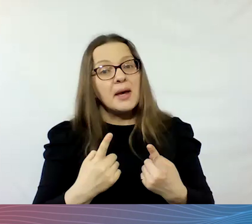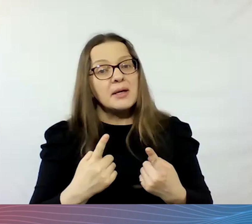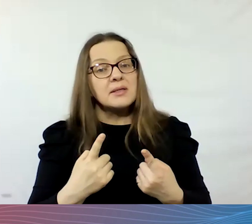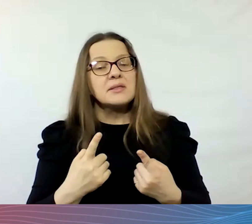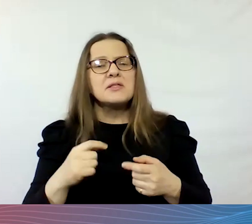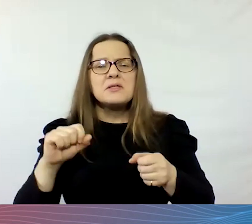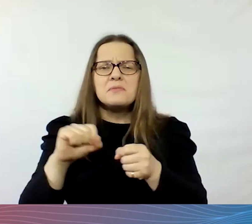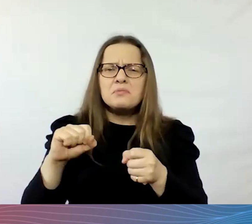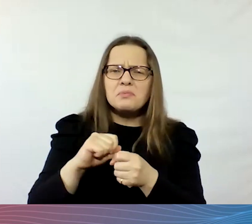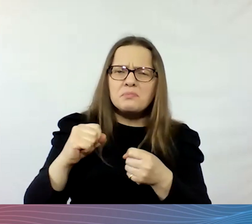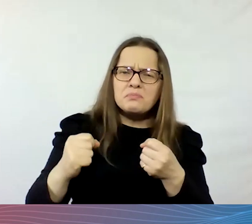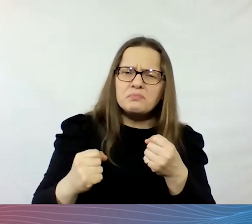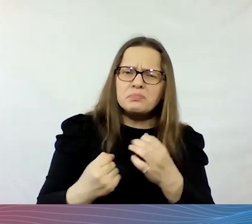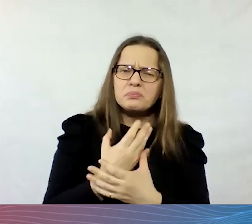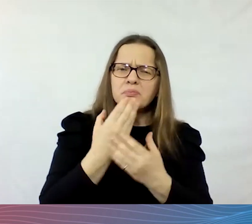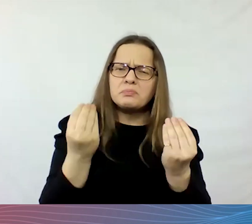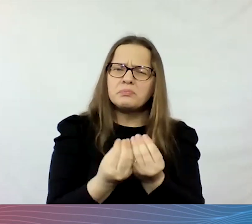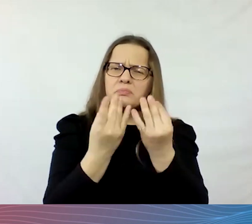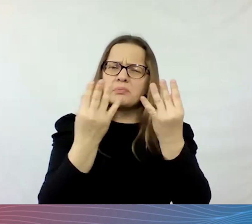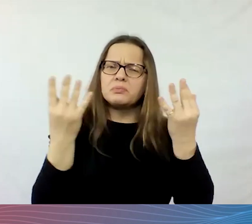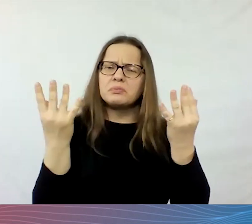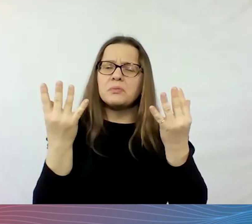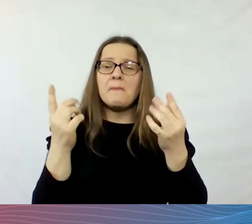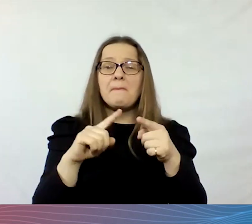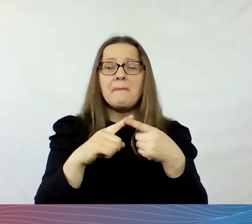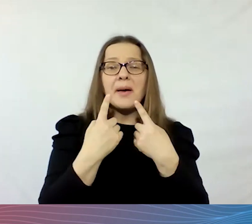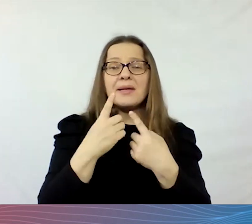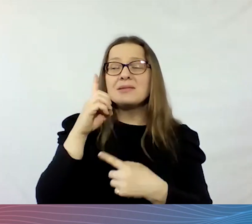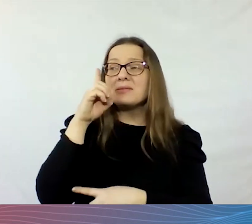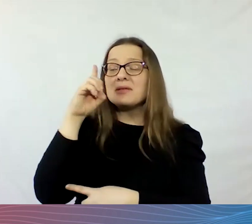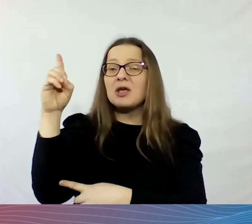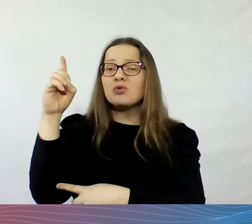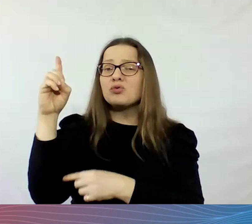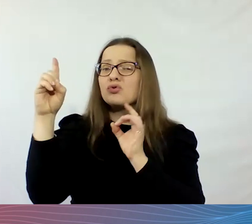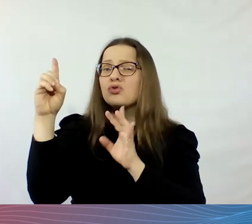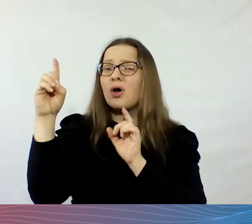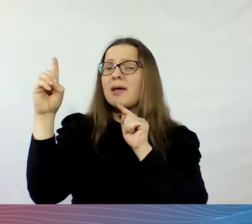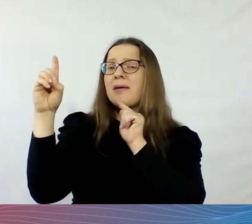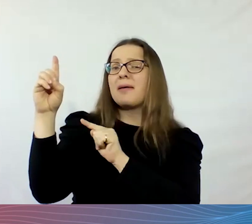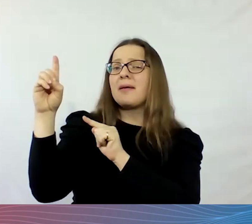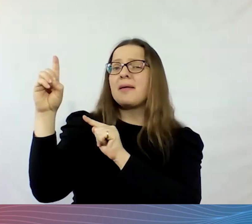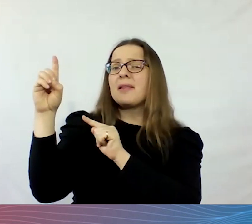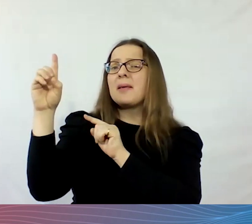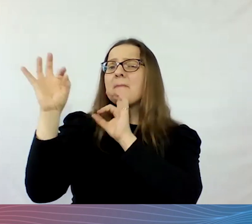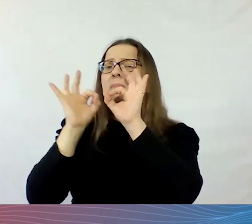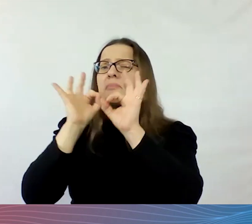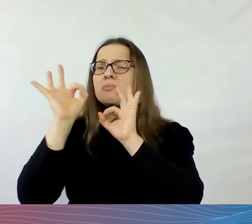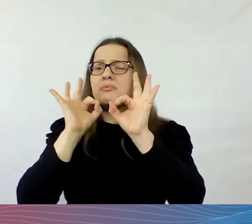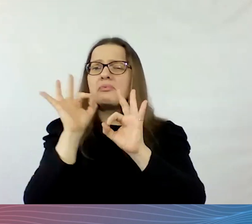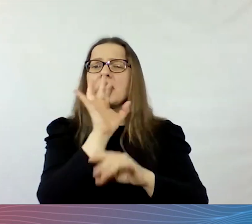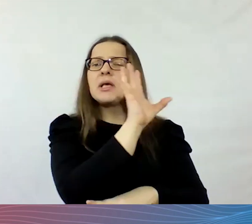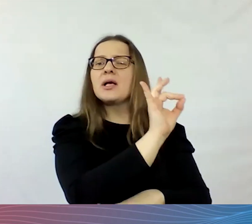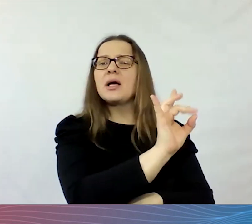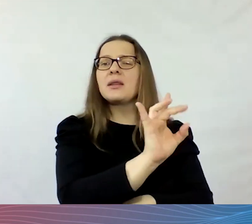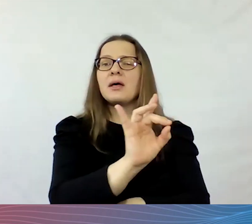operações, mas o mesmo Deus é quem opera tudo em todos. Se